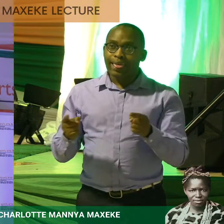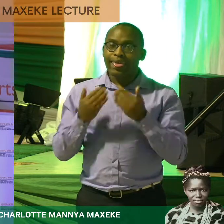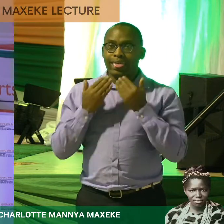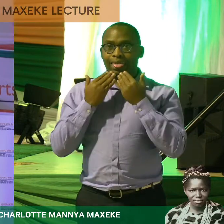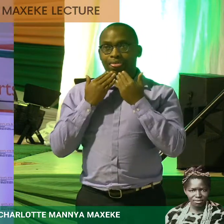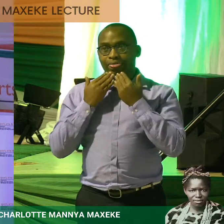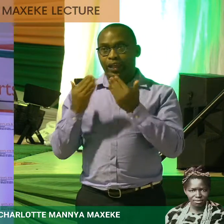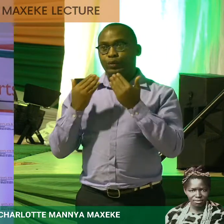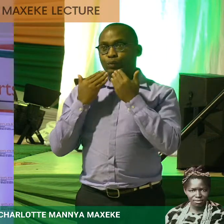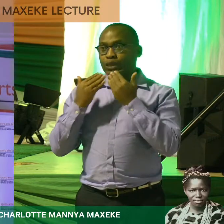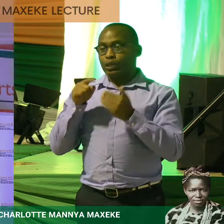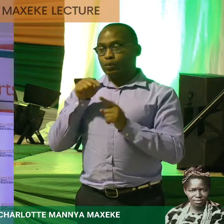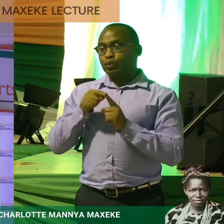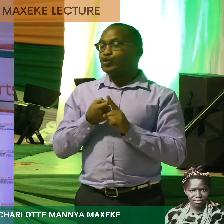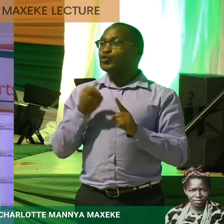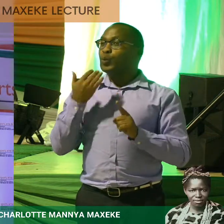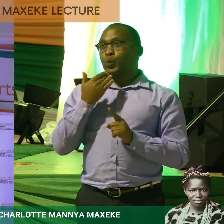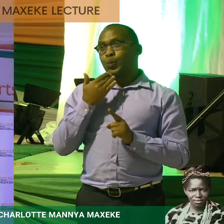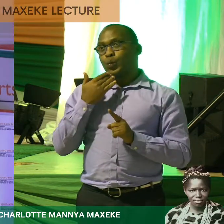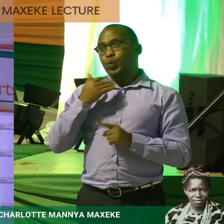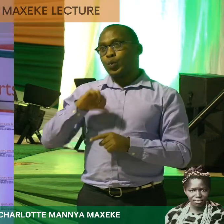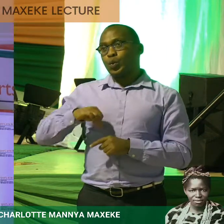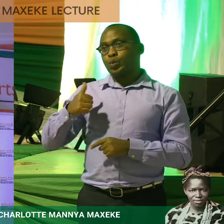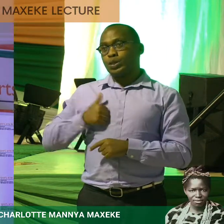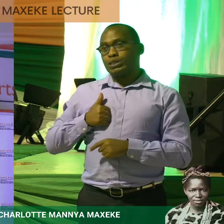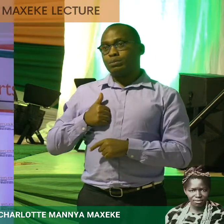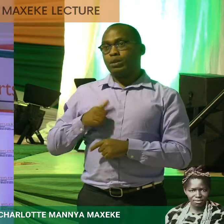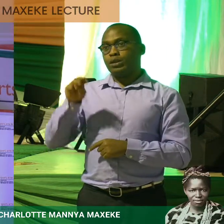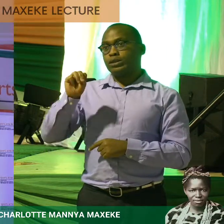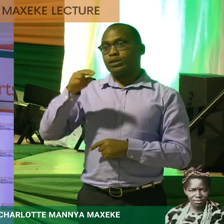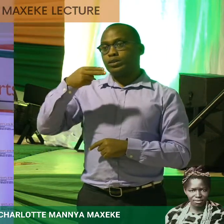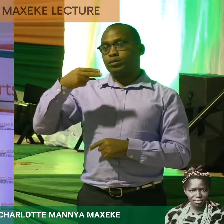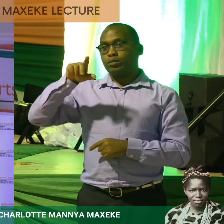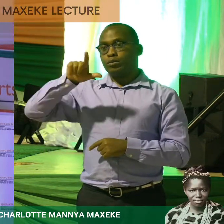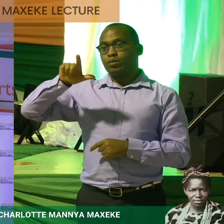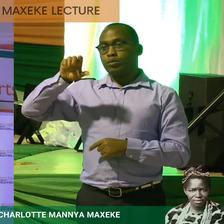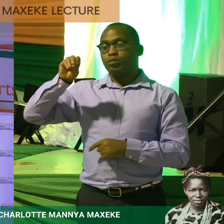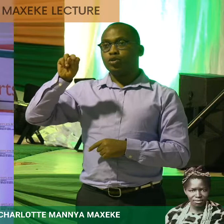siyabulela singumhlondlo municipality